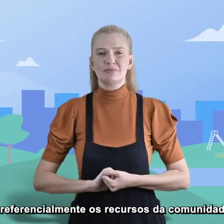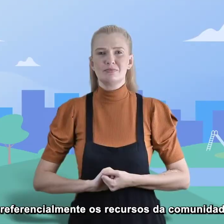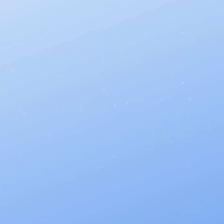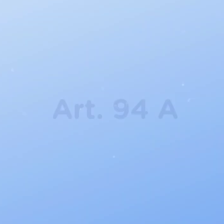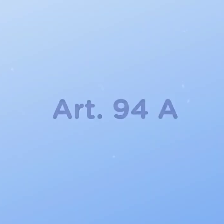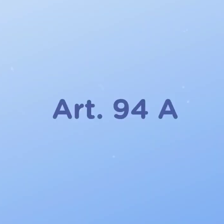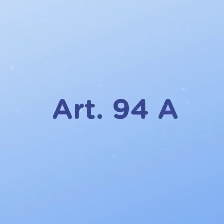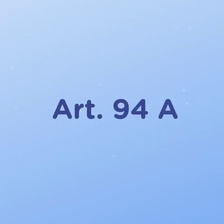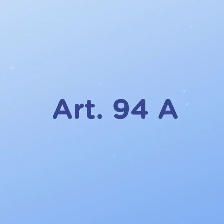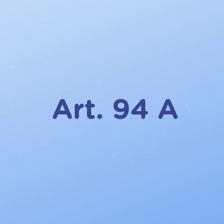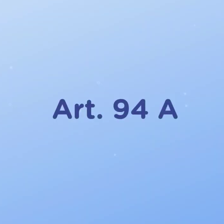Artigo 94-A.